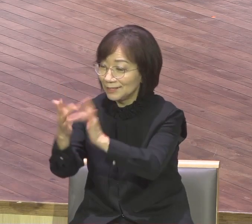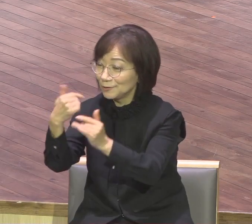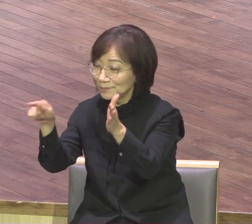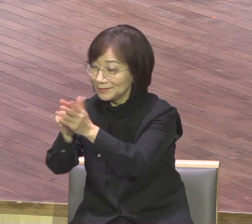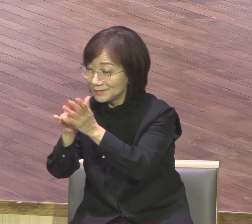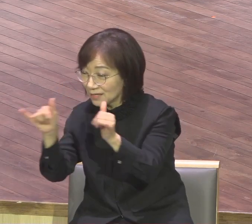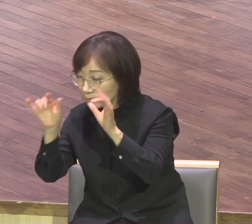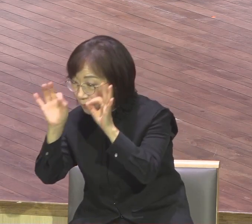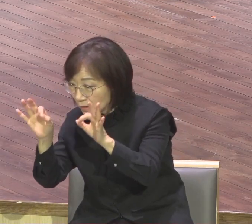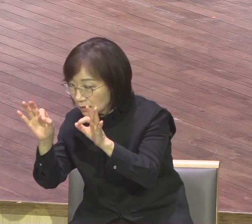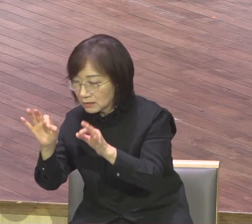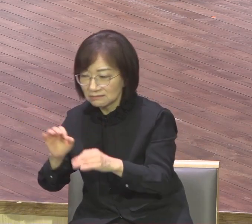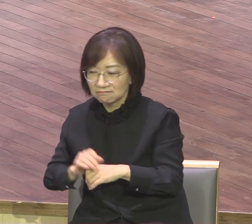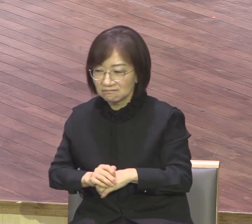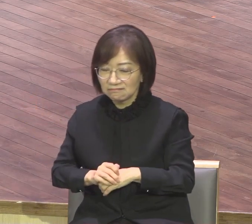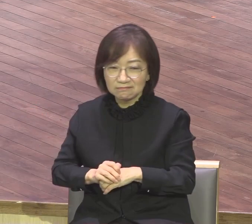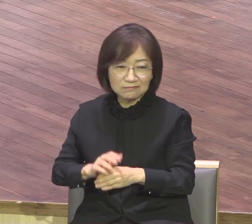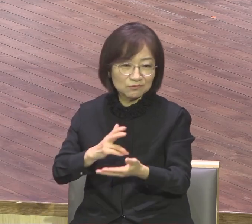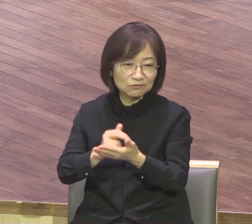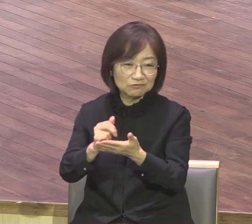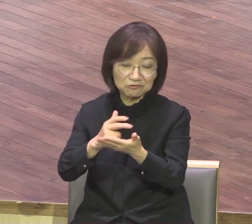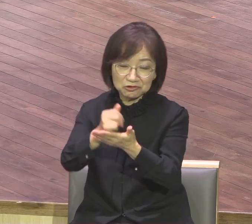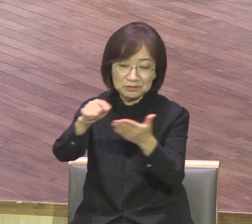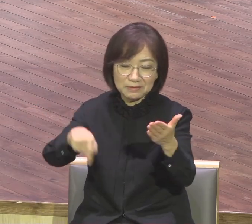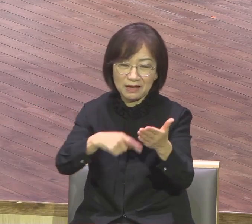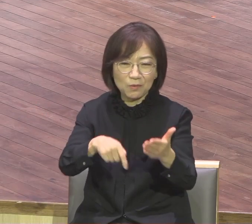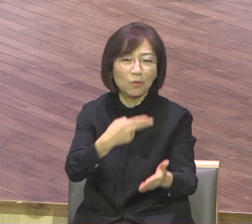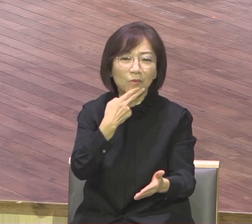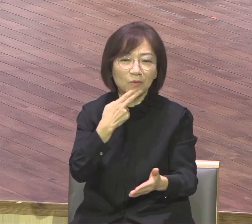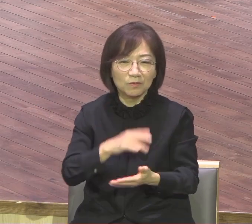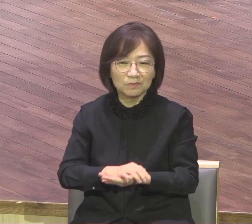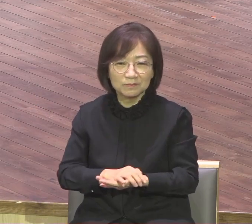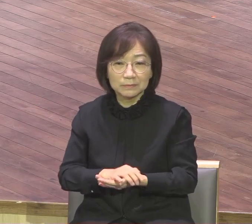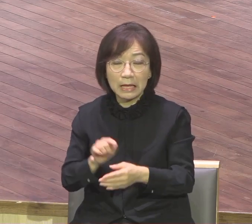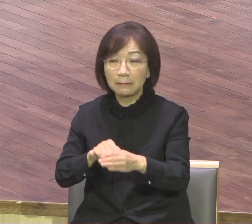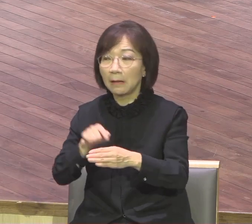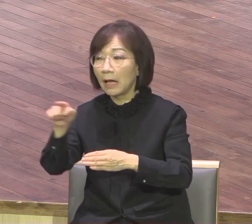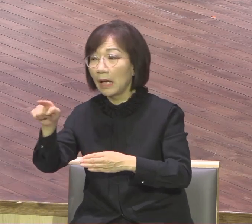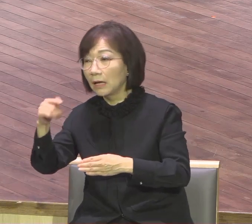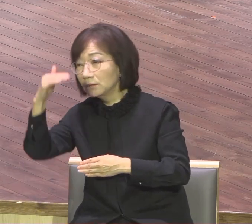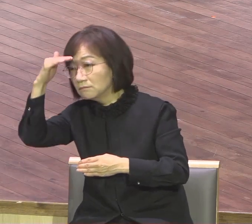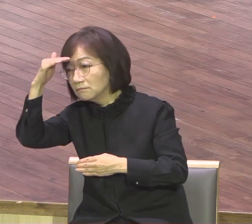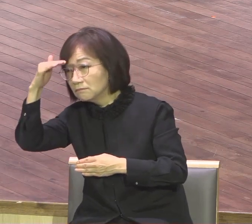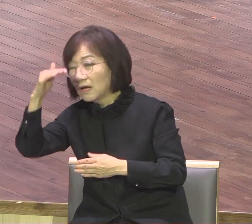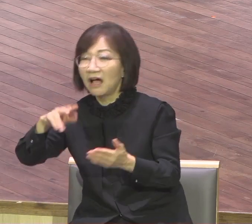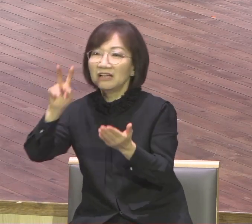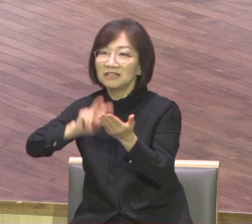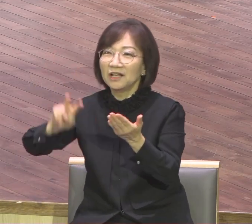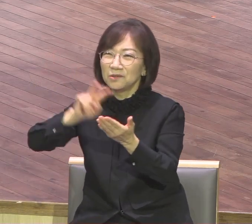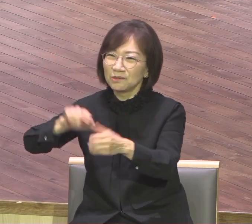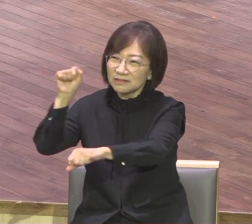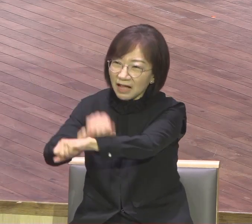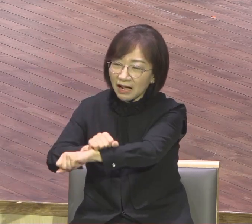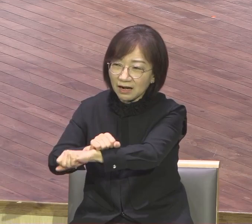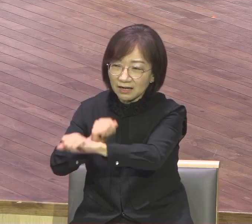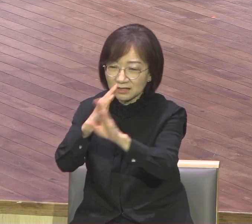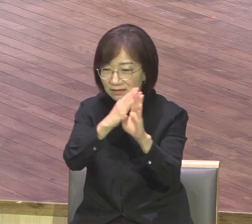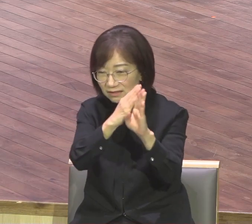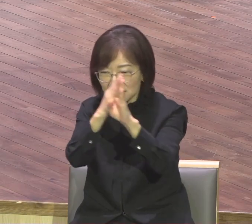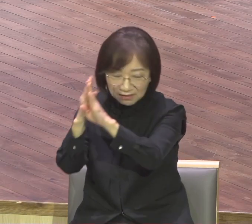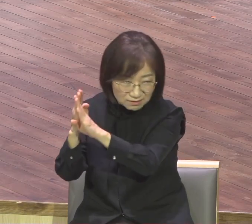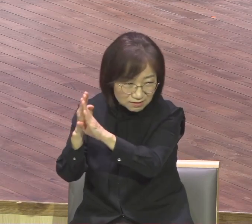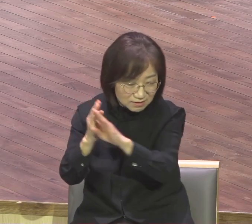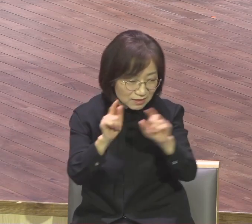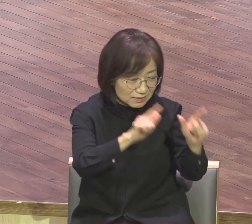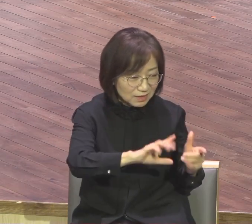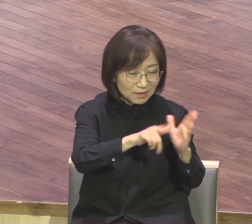que viva así. 말로는 그냥 뭐 오만 찬송도 하고 오만 고백도 하는데 실제로 삶에서는 주 안에서 주님과 동행하지 않아요.